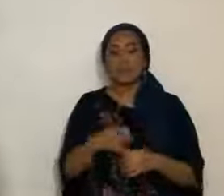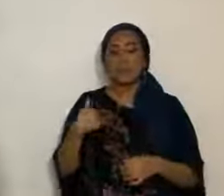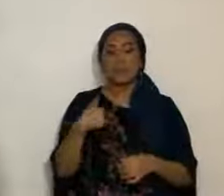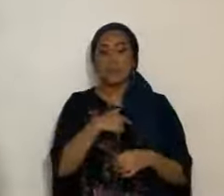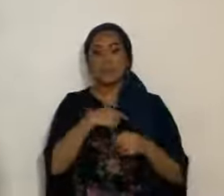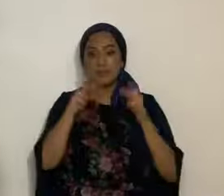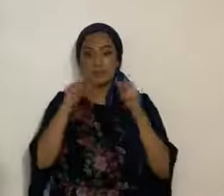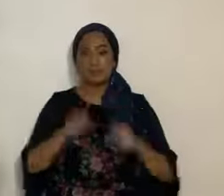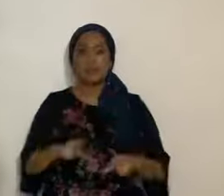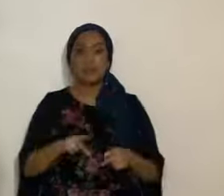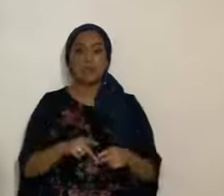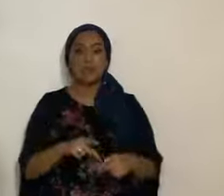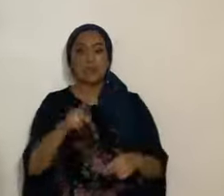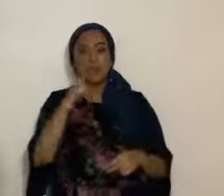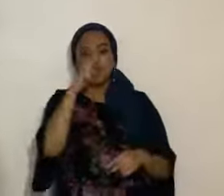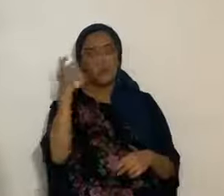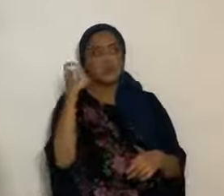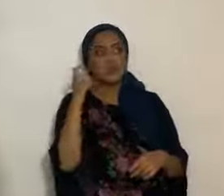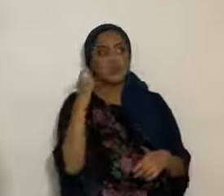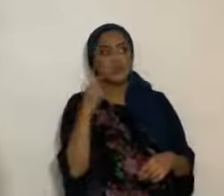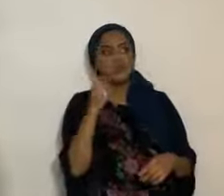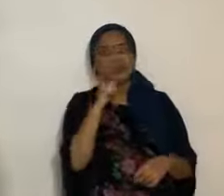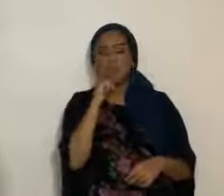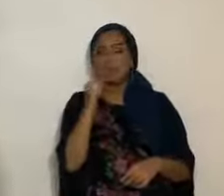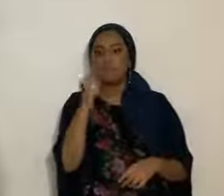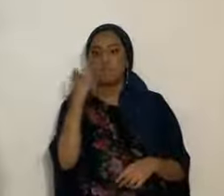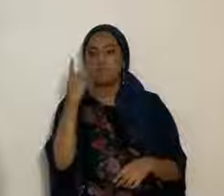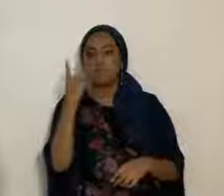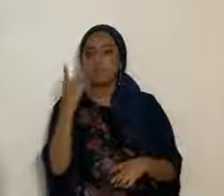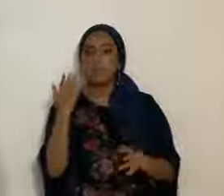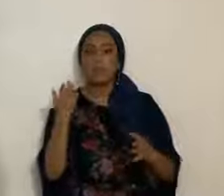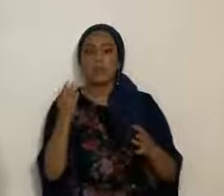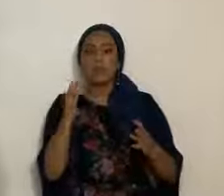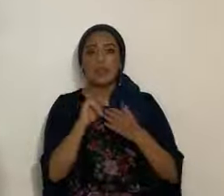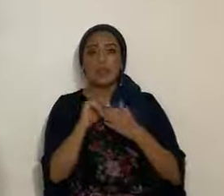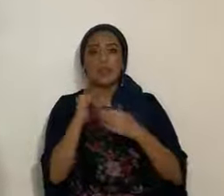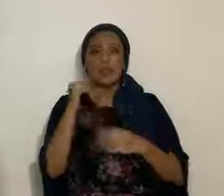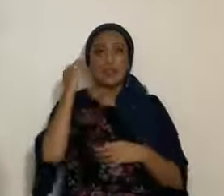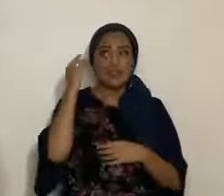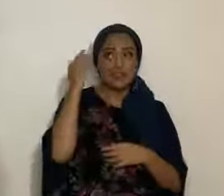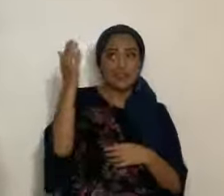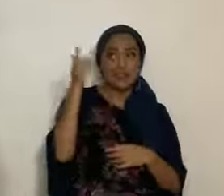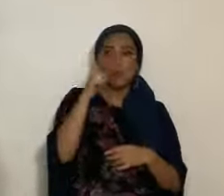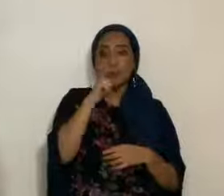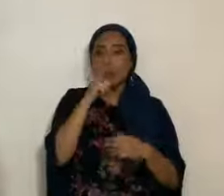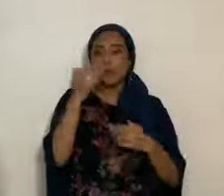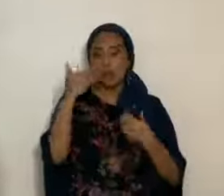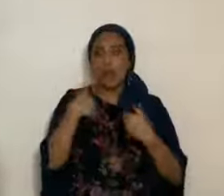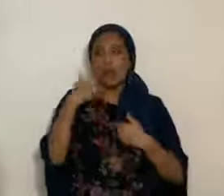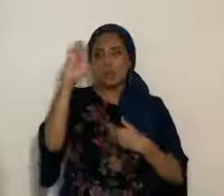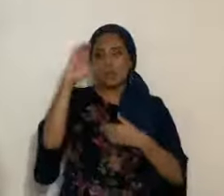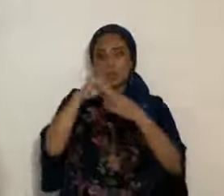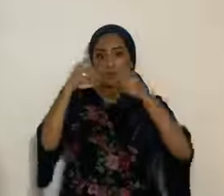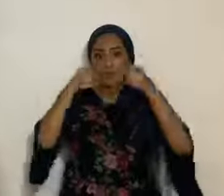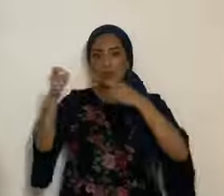humanos, ya que es incomprensible que aquel quien tiene a sus órdenes todos los seres